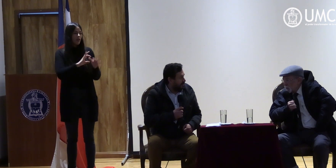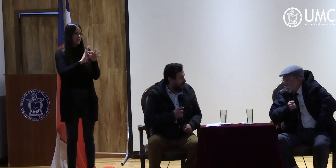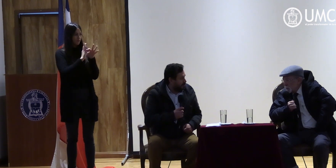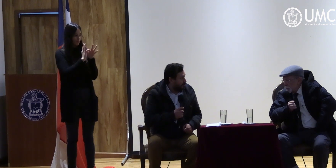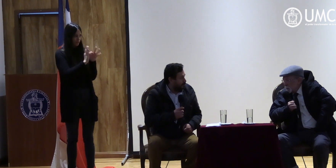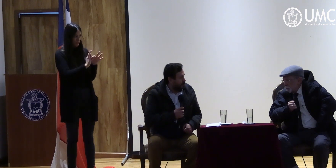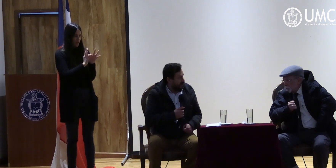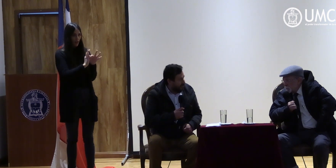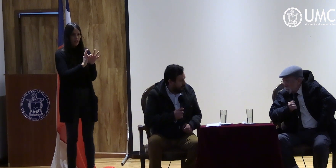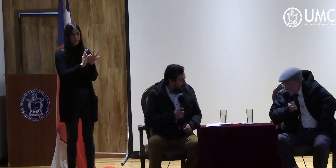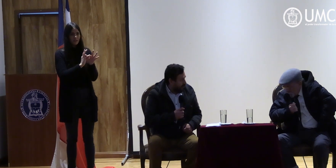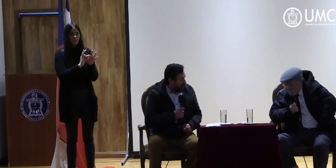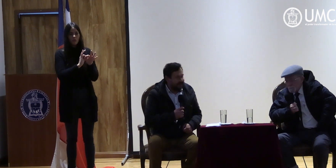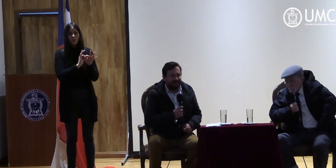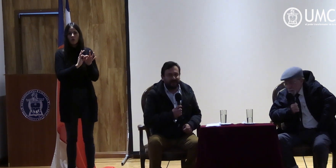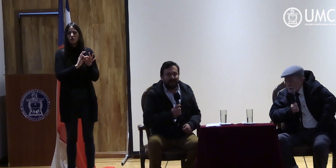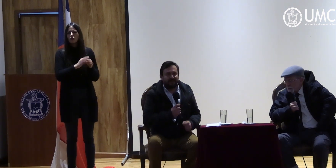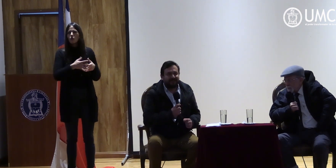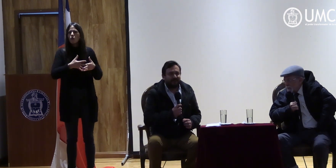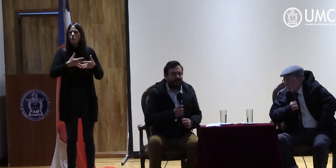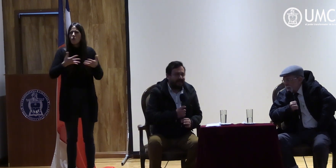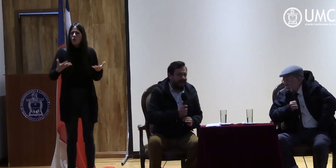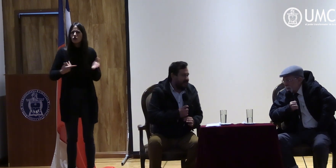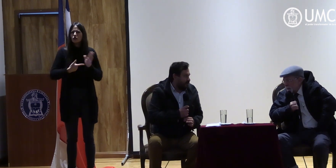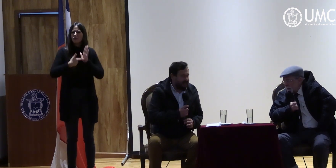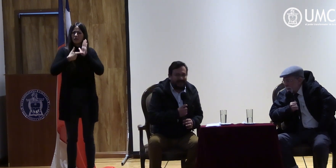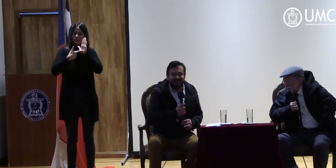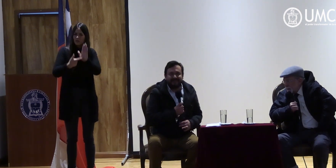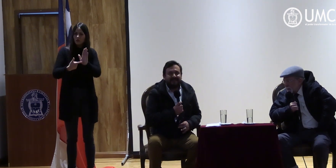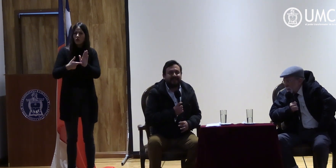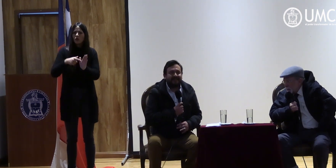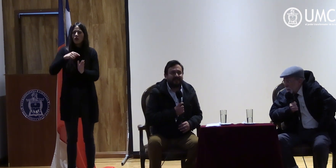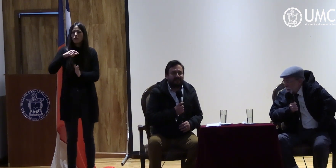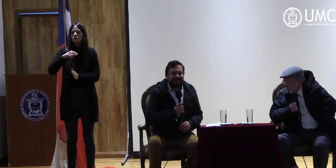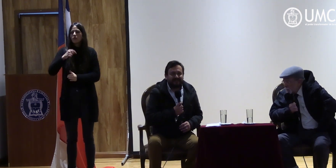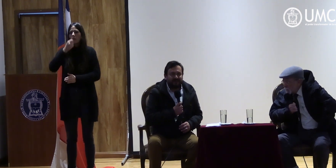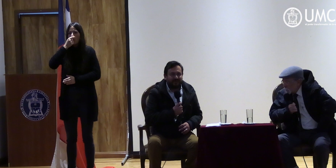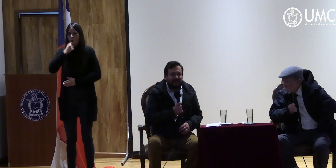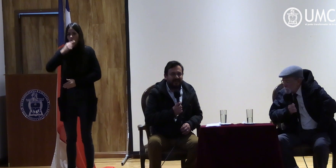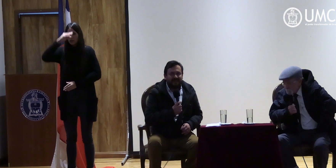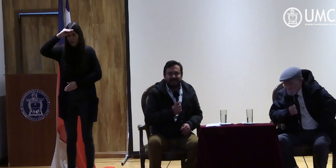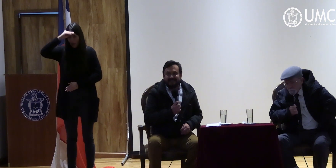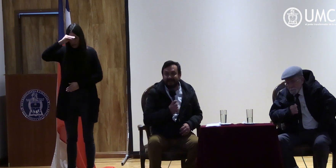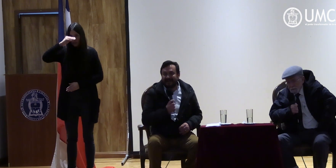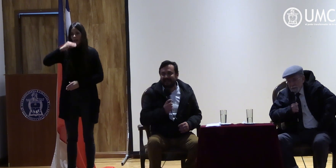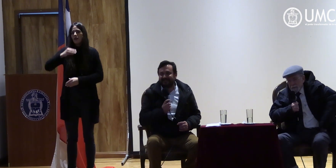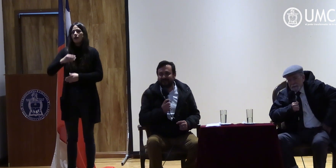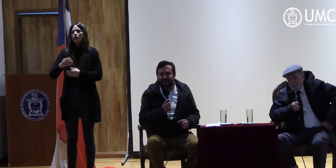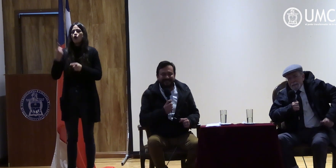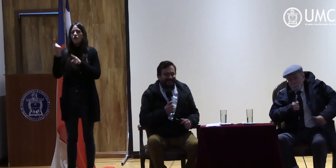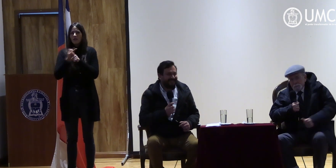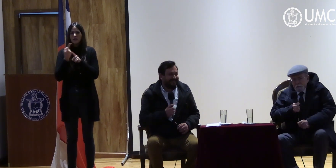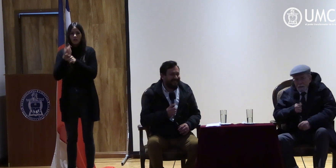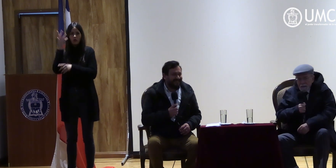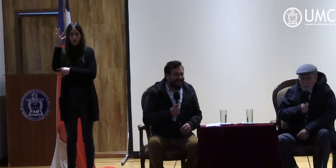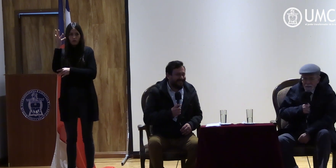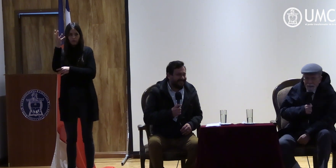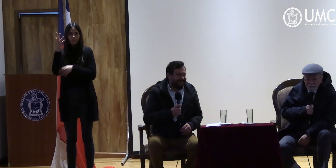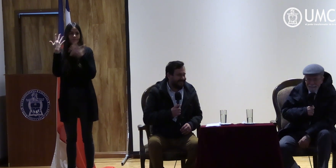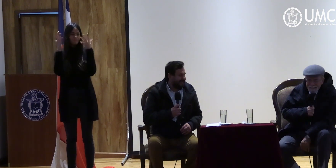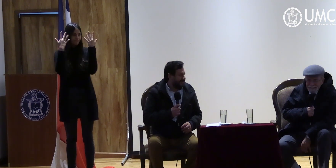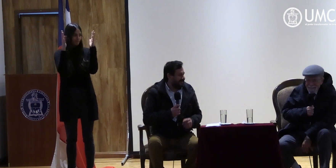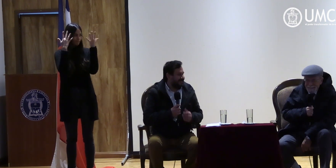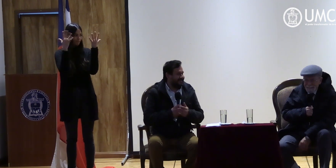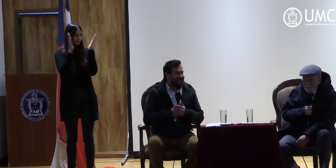Agradecemos muchísimo la participación del profesor José Massa en este conversatorio de la Semana del Sol.